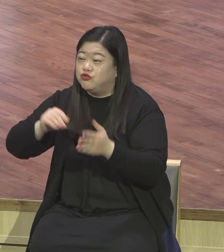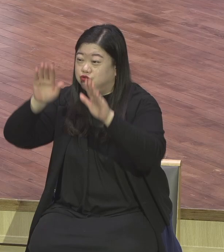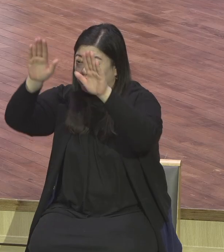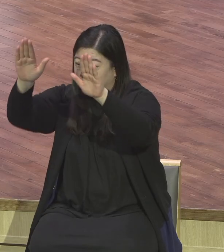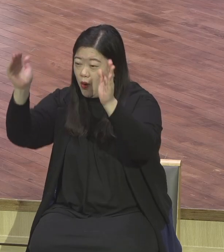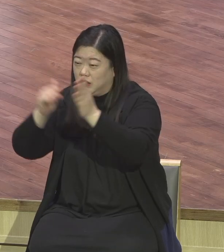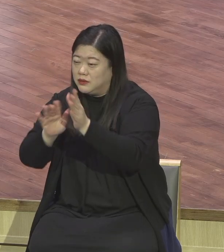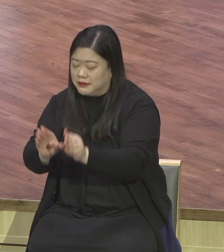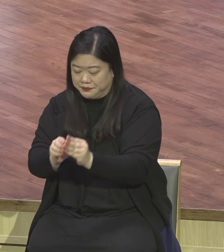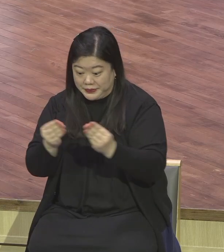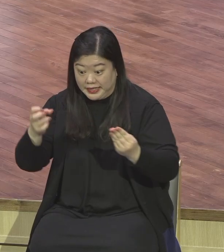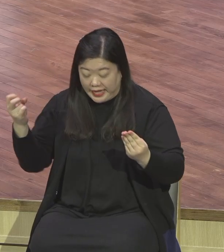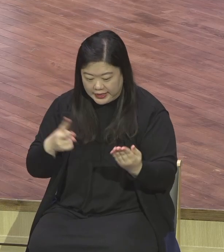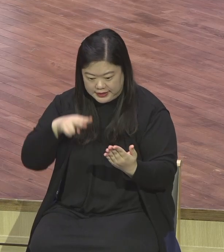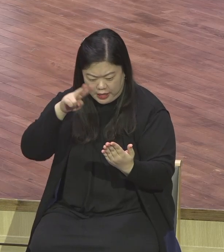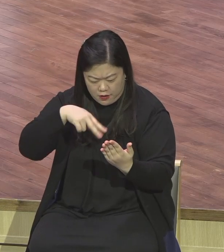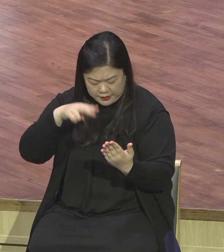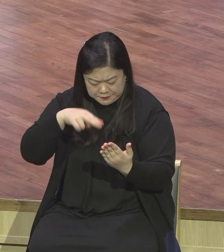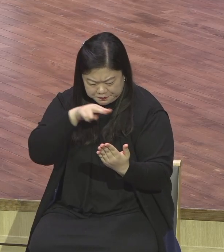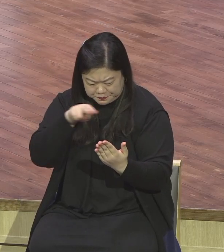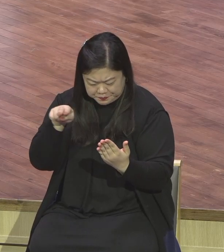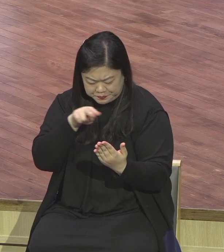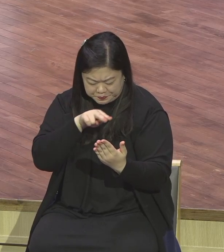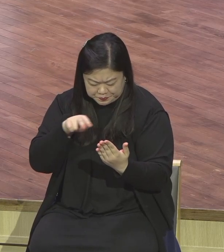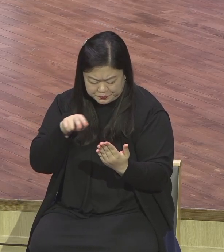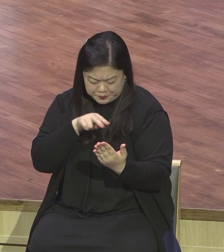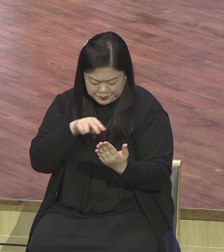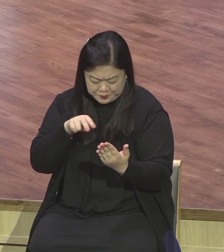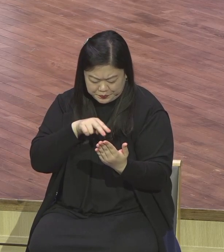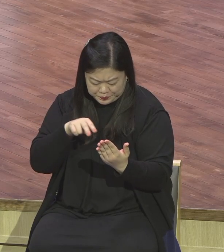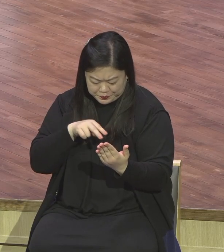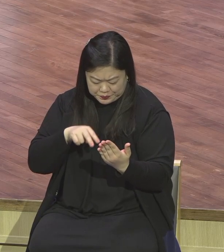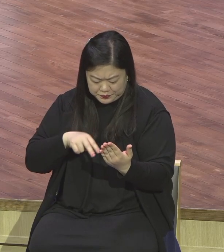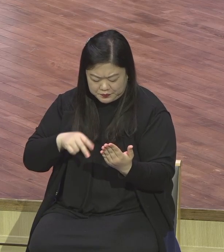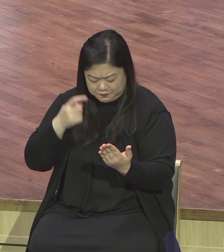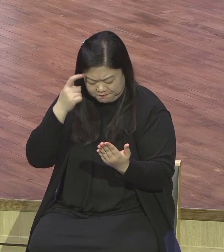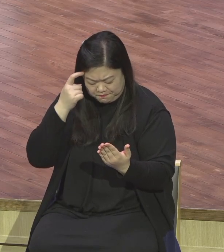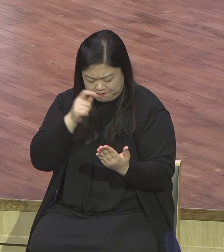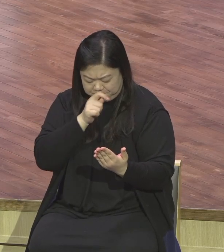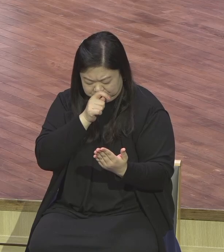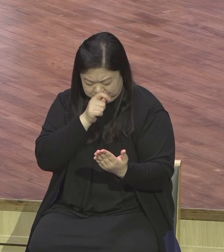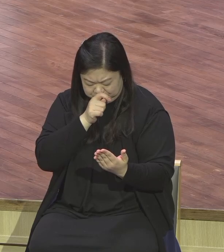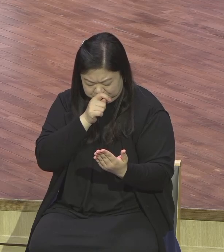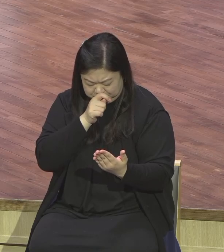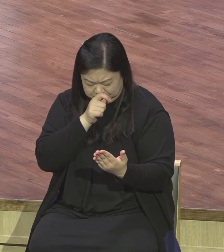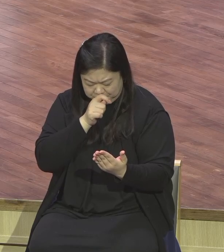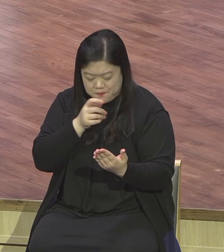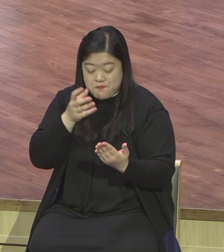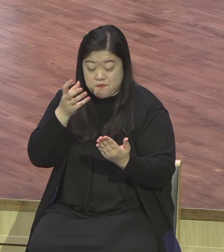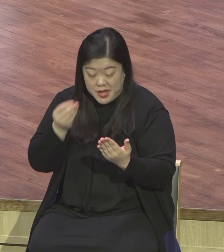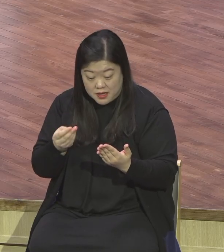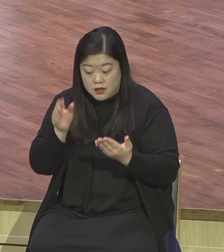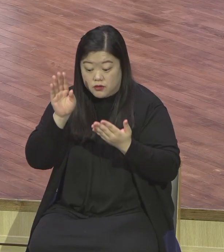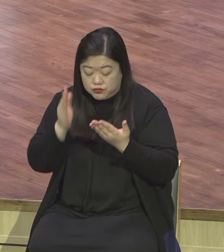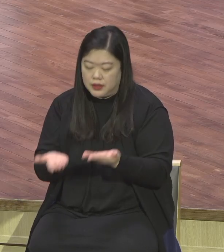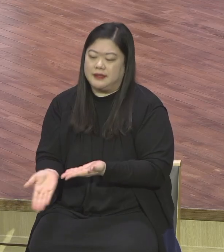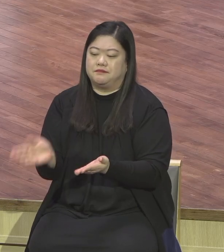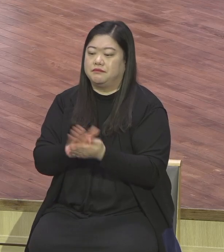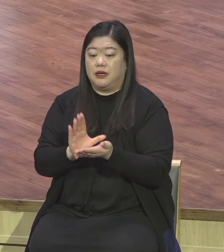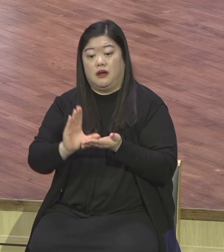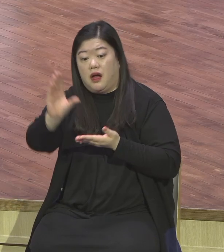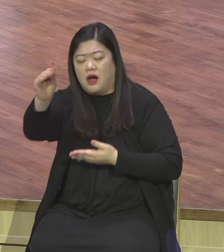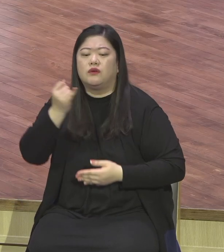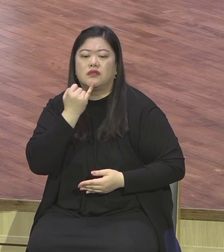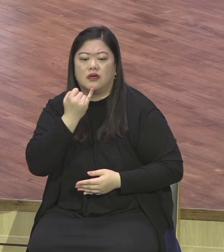묵상해 그러면서 여러분 속에 그러면 좀 오래 남아요 한 번 묵상했는데 한 1, 2분 묵상을 다시 했는데